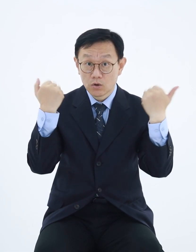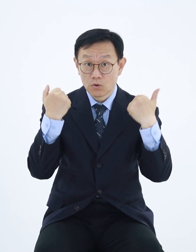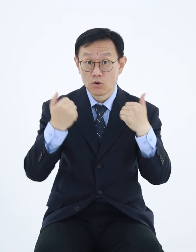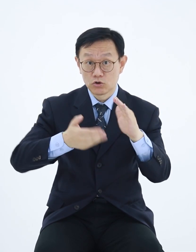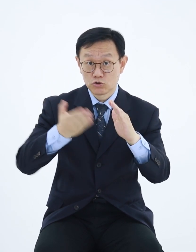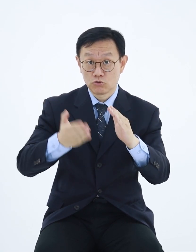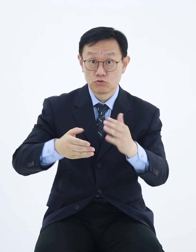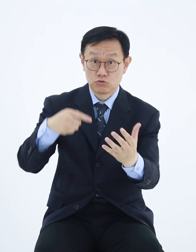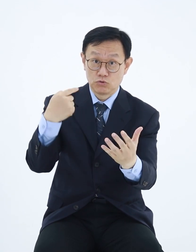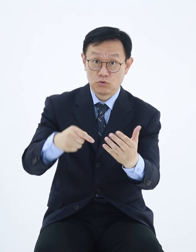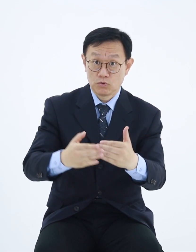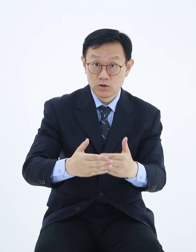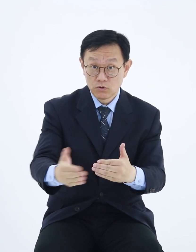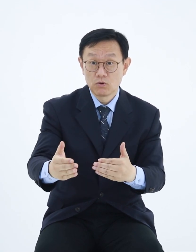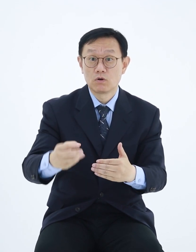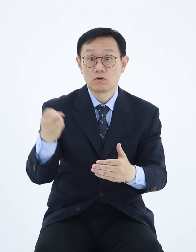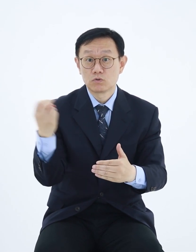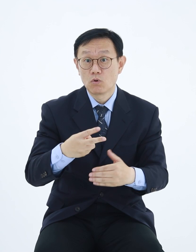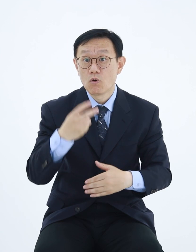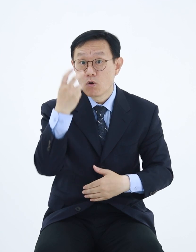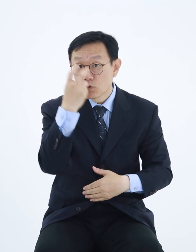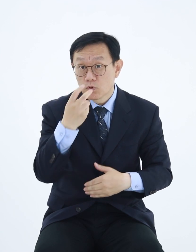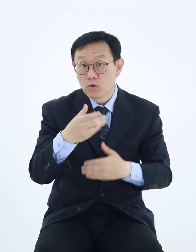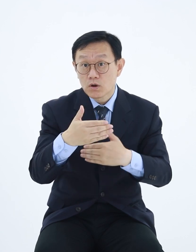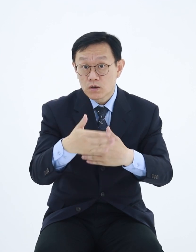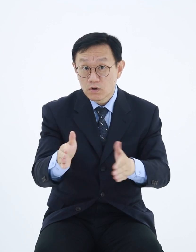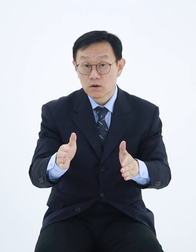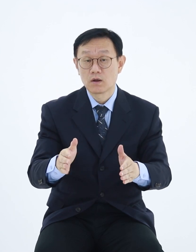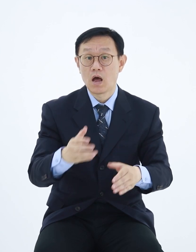정규교육 과정이나 방과 후 돌봄 과정에서